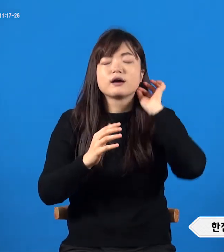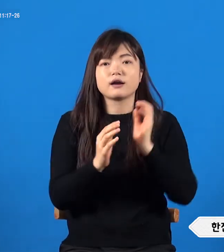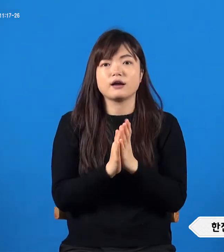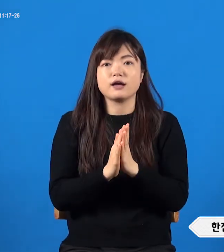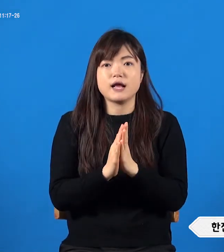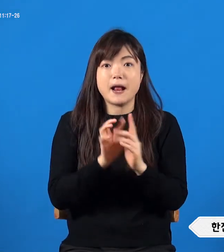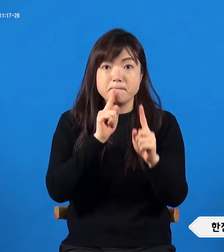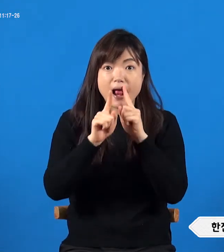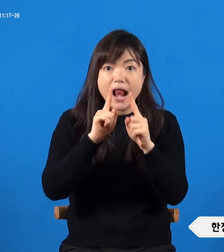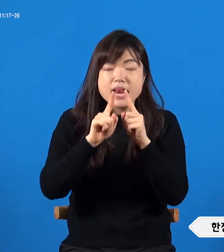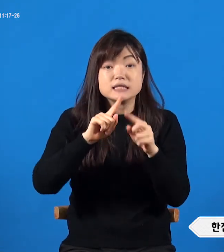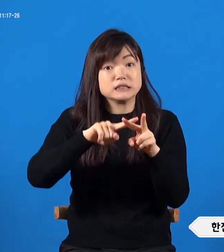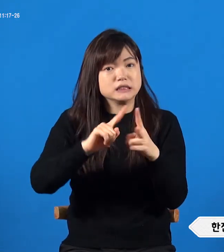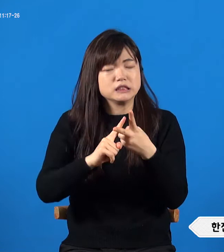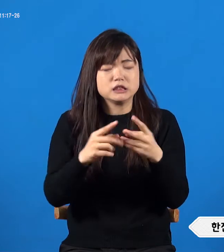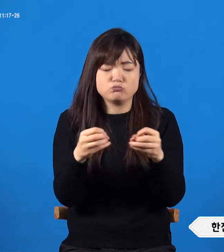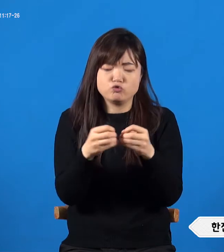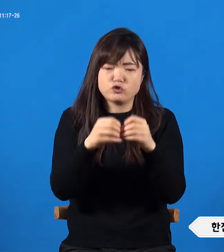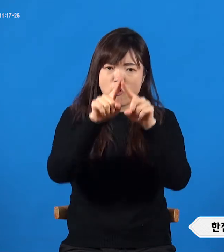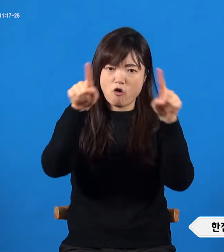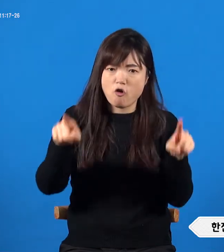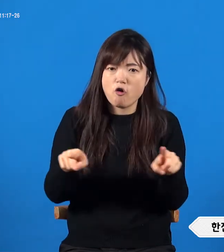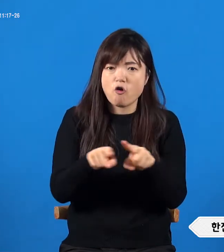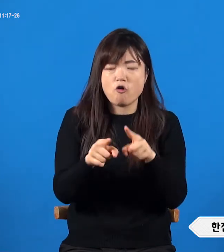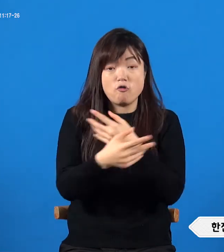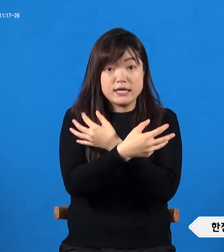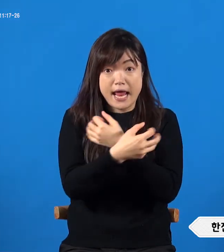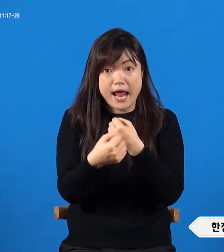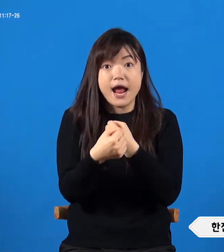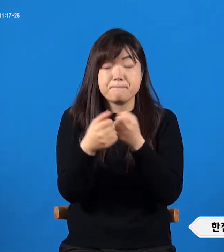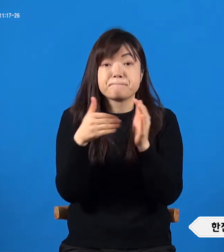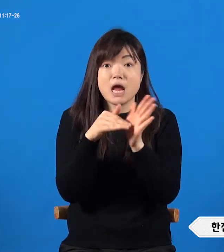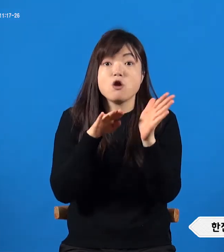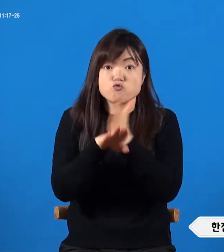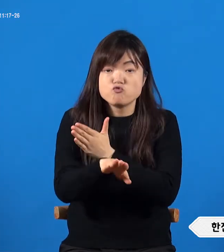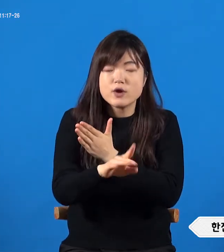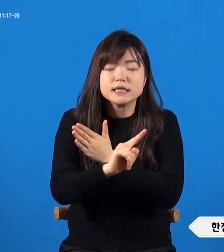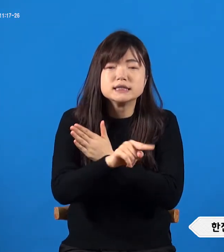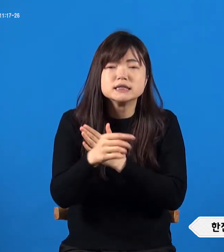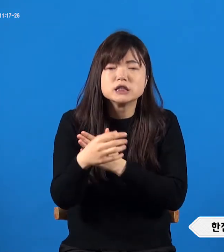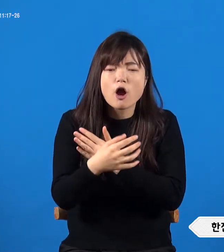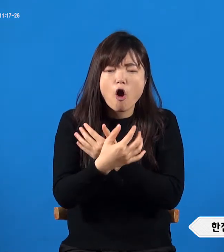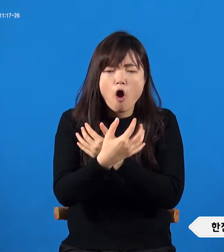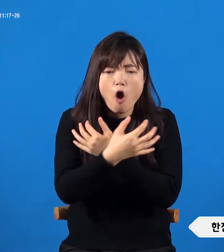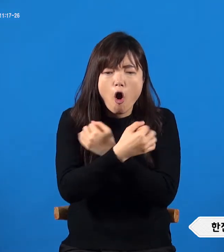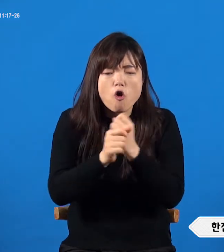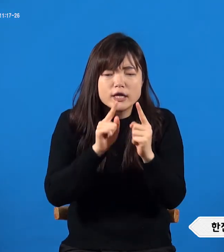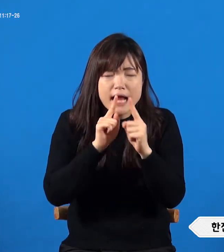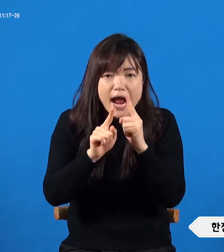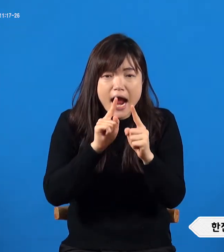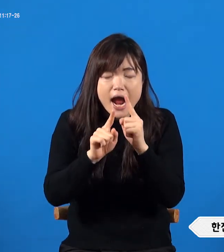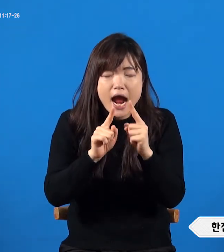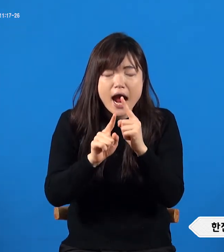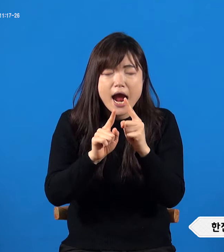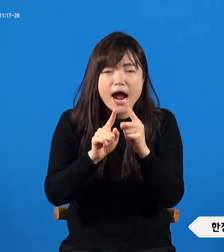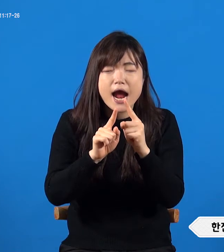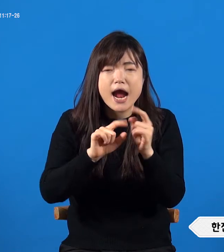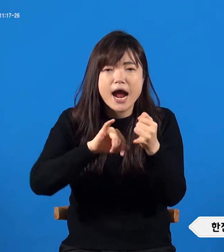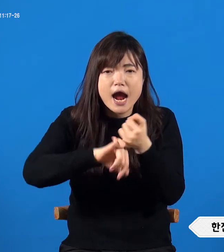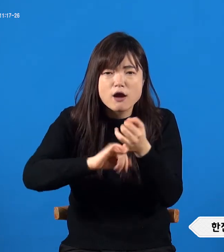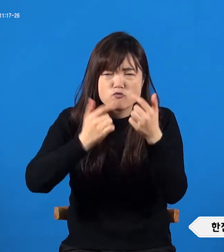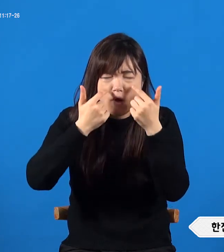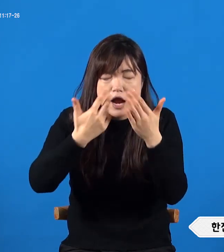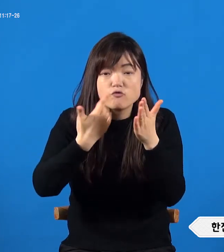먼저 구두로 하든지 또는 문서로 하든지 언약을 맺고 그 다음에 그 언약을 확실하게 하기 위해서